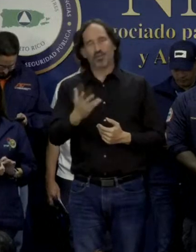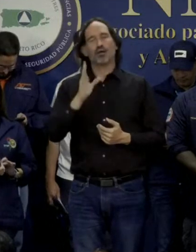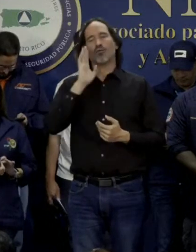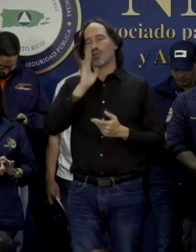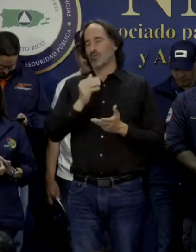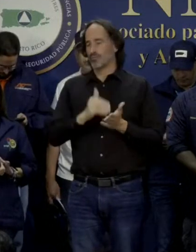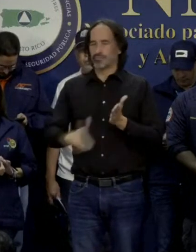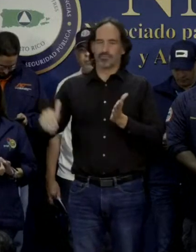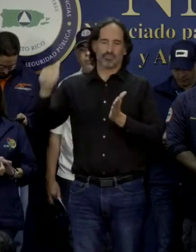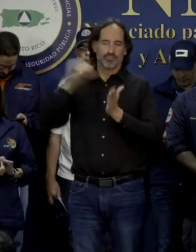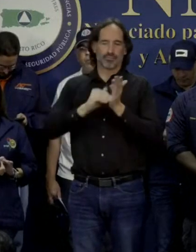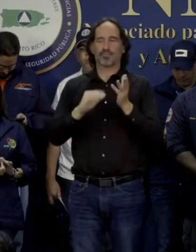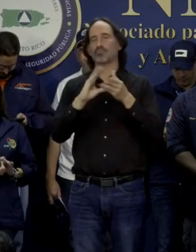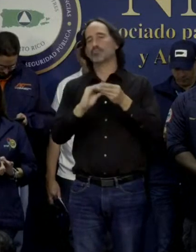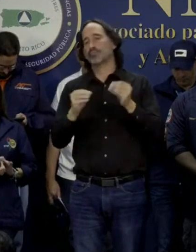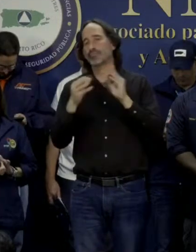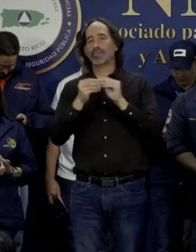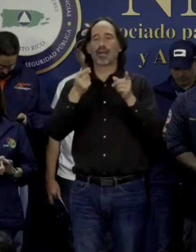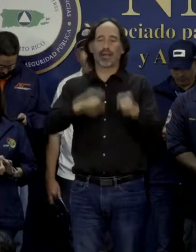proceso gradual.